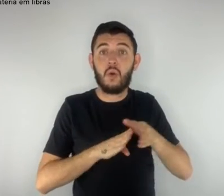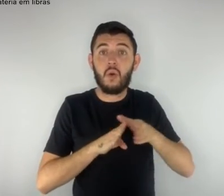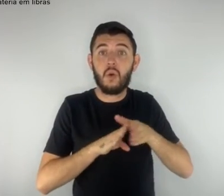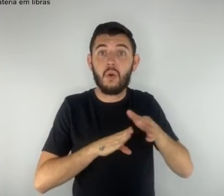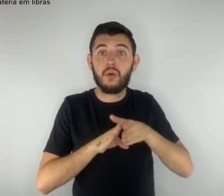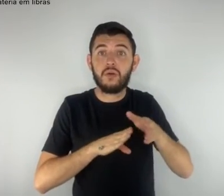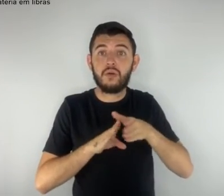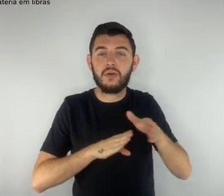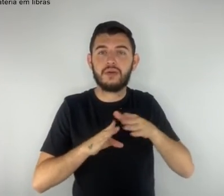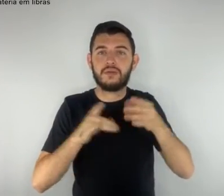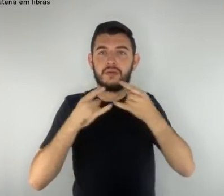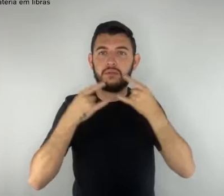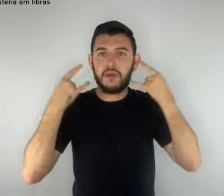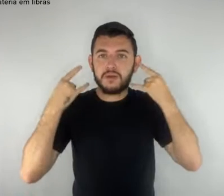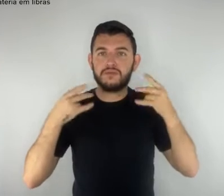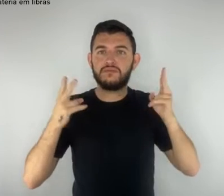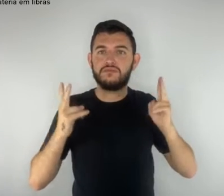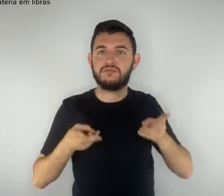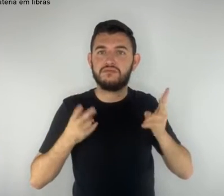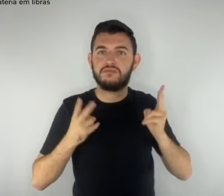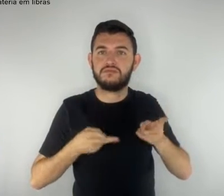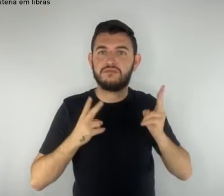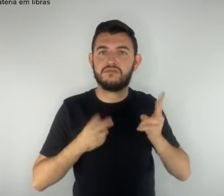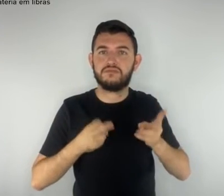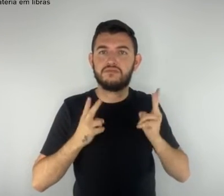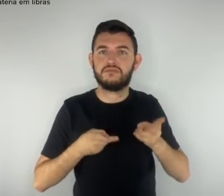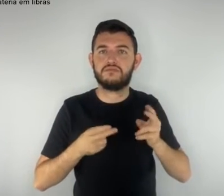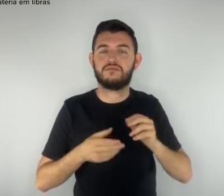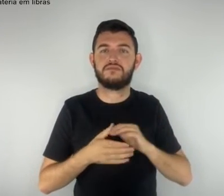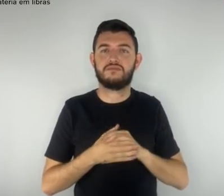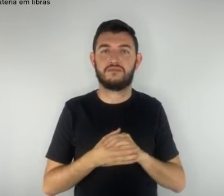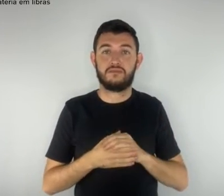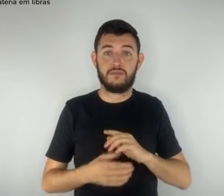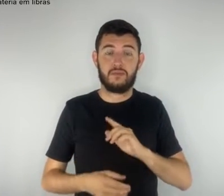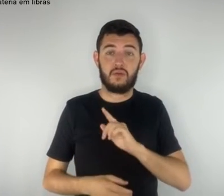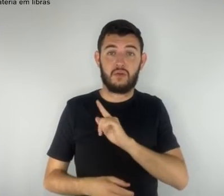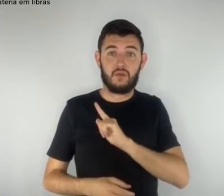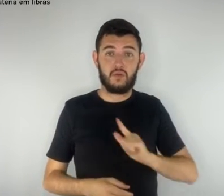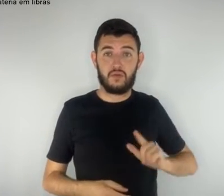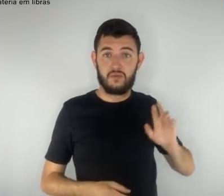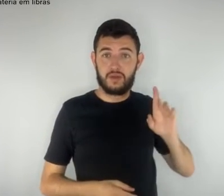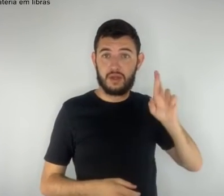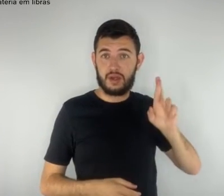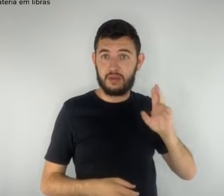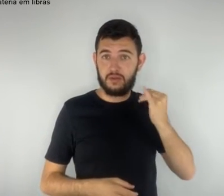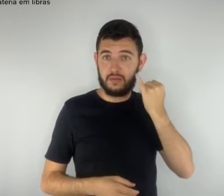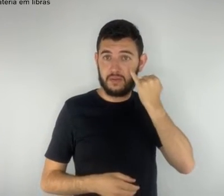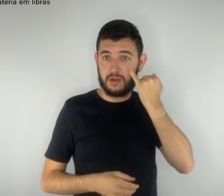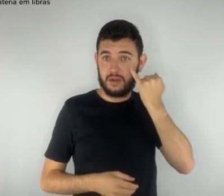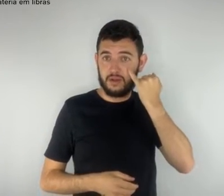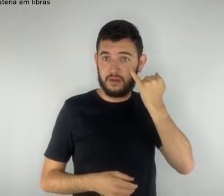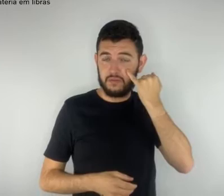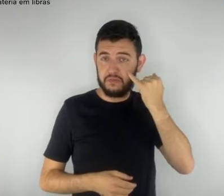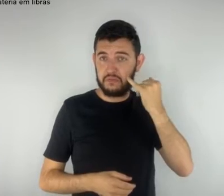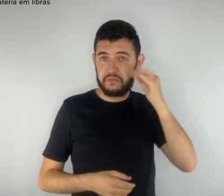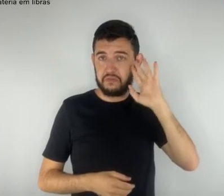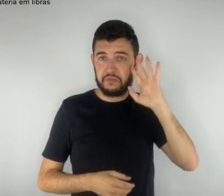máscaras. O governador Ibanez Rocha decidiu não retomar a obrigatoriedade do uso